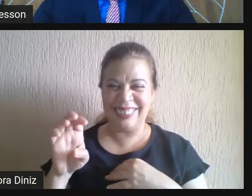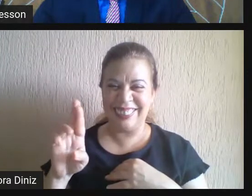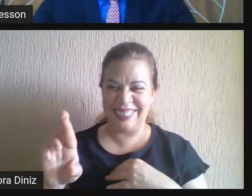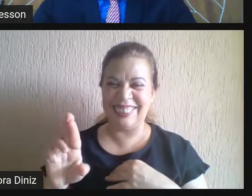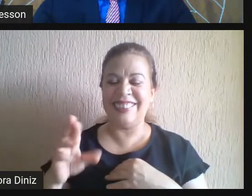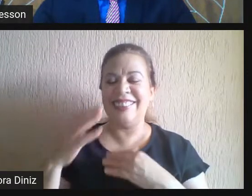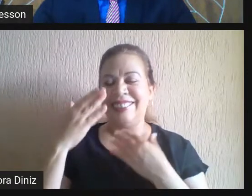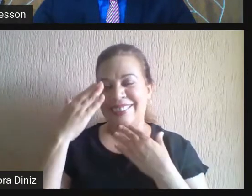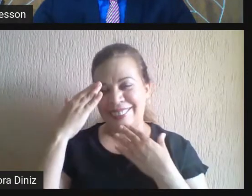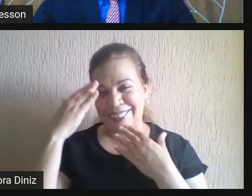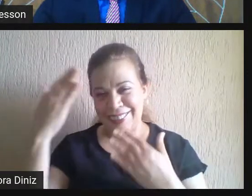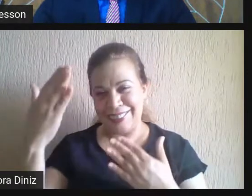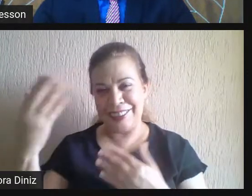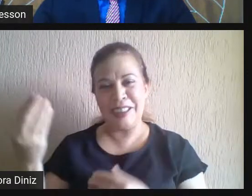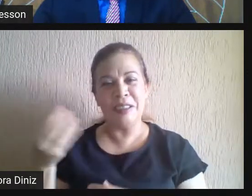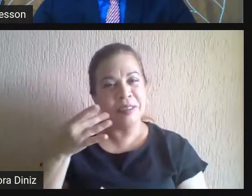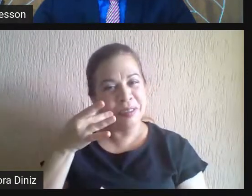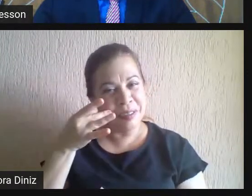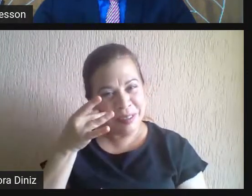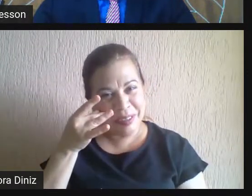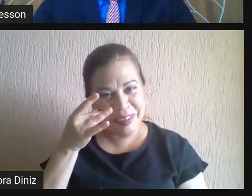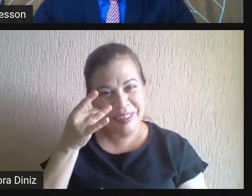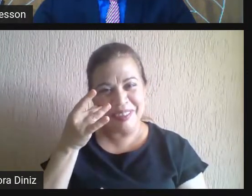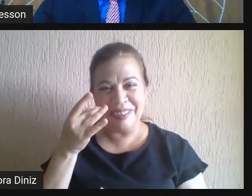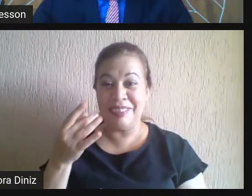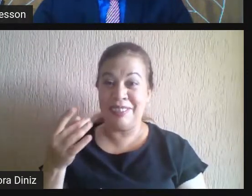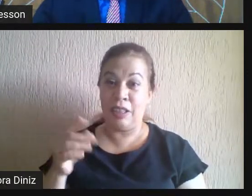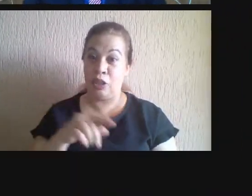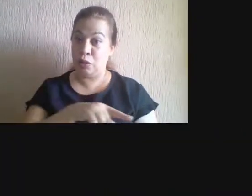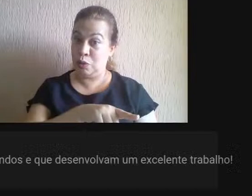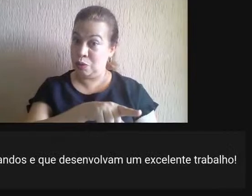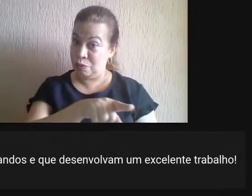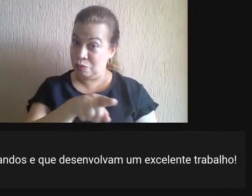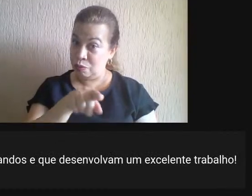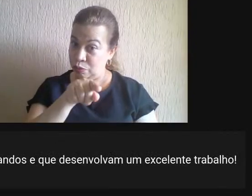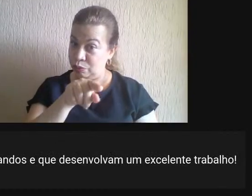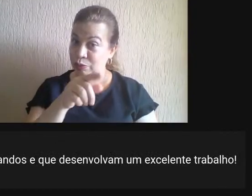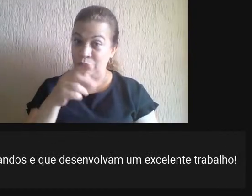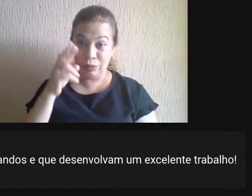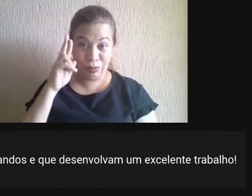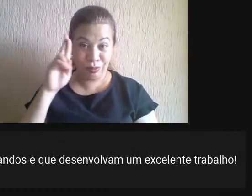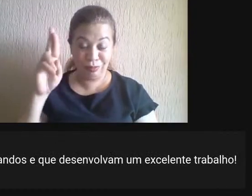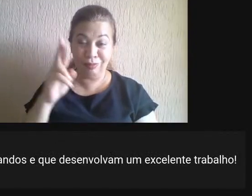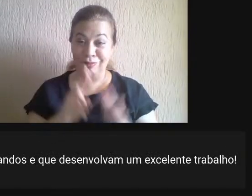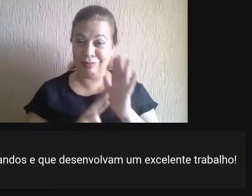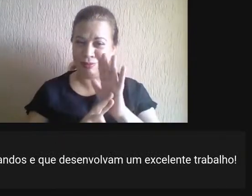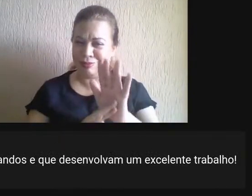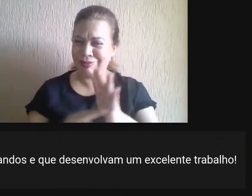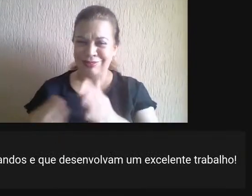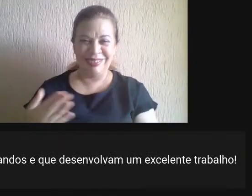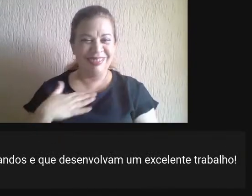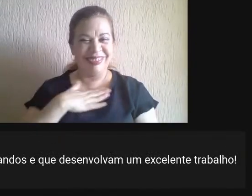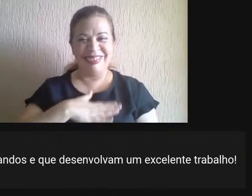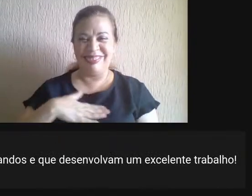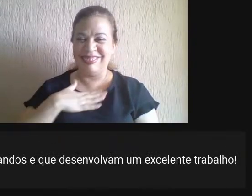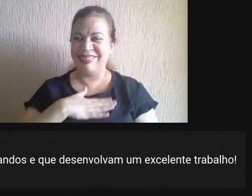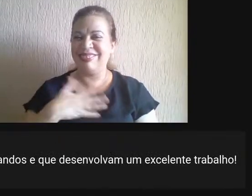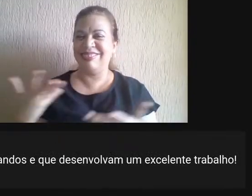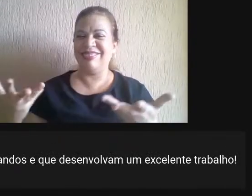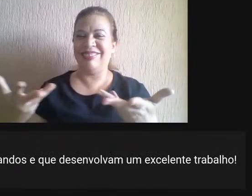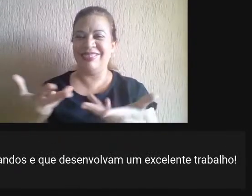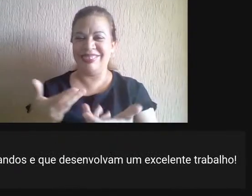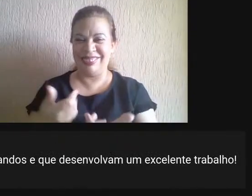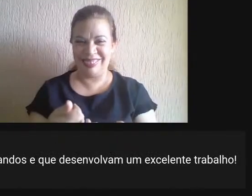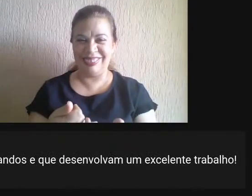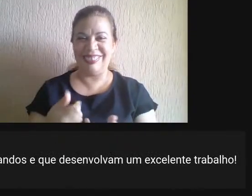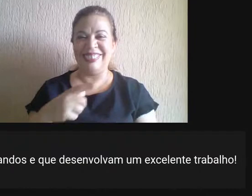senhor representa para a Rede Federal de Educação Profissional e Tecnológica. É um prazer muito grande tê-lo aqui conosco.